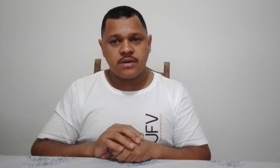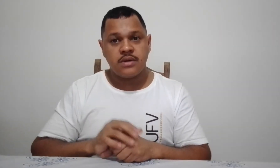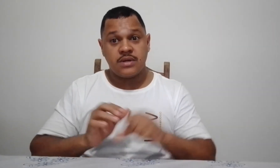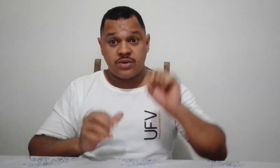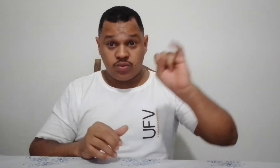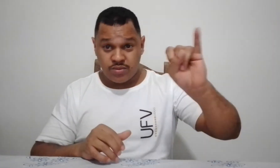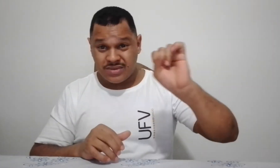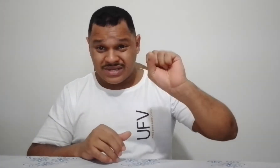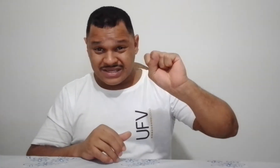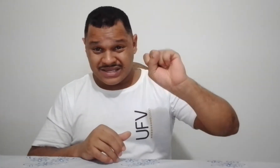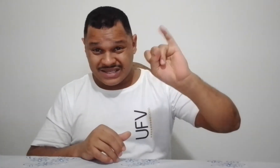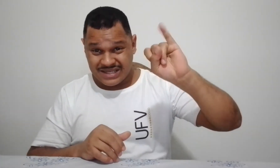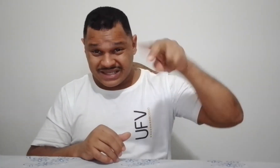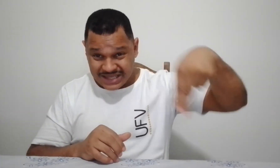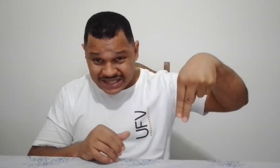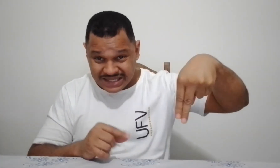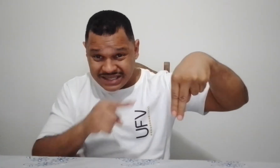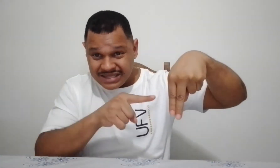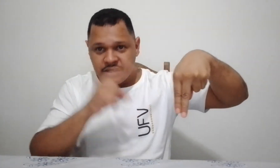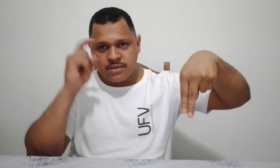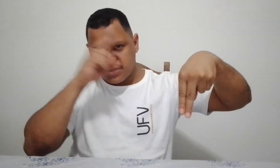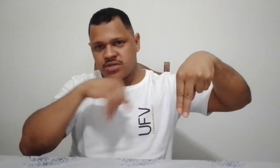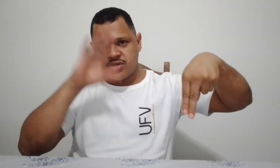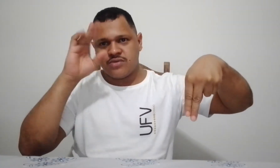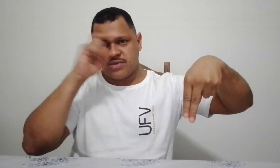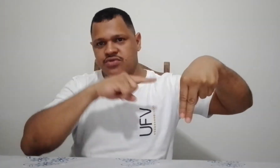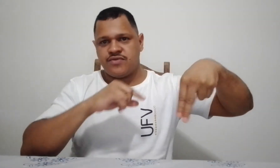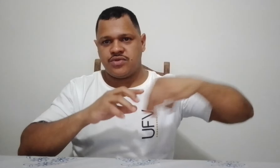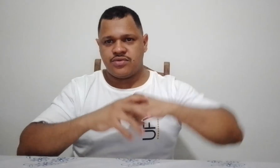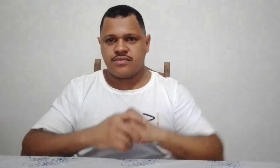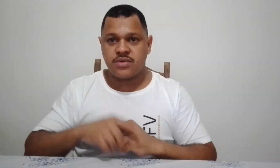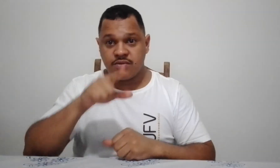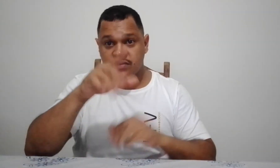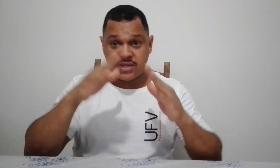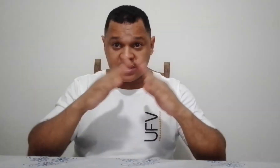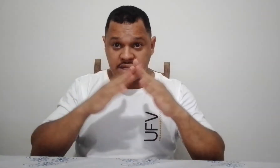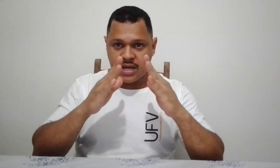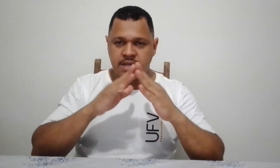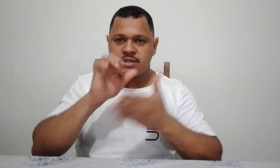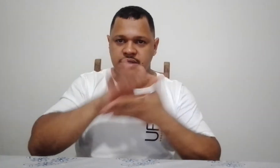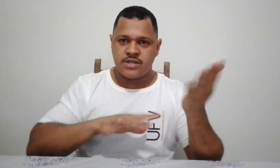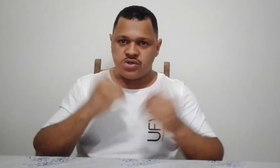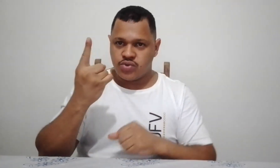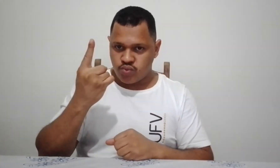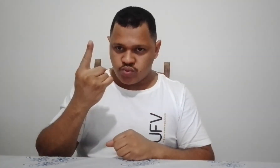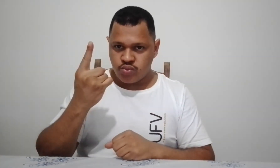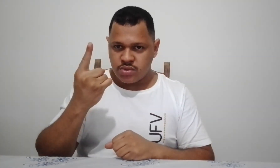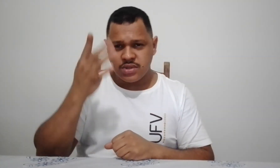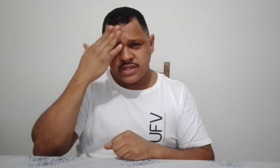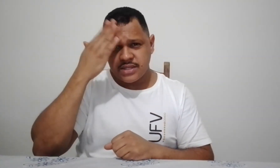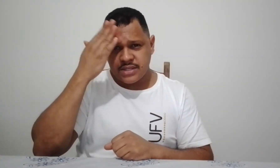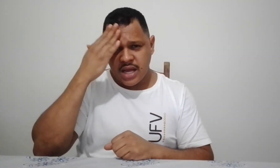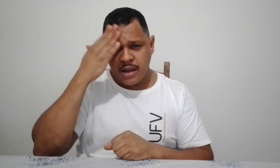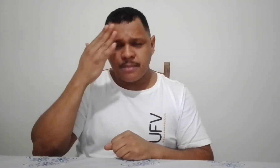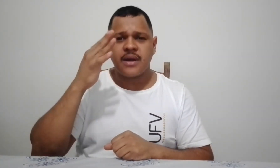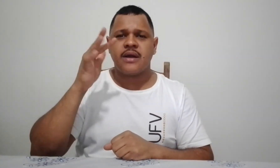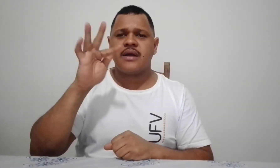difícil. Então, o exercício para vocês fazerem em casa, o exercício 1, sabendo que a frequência é de 60